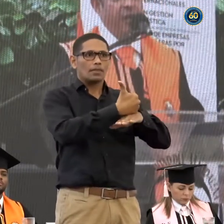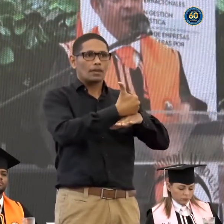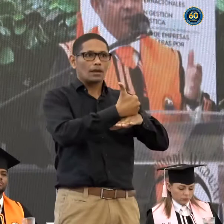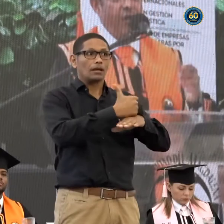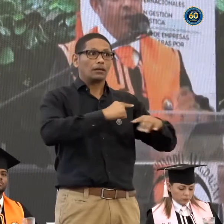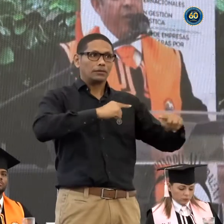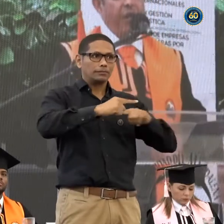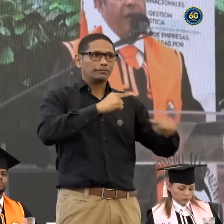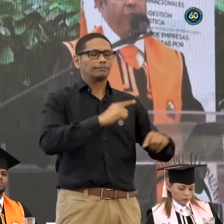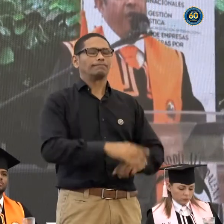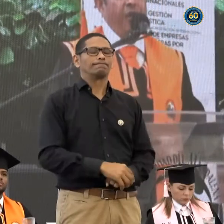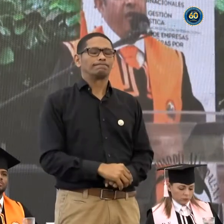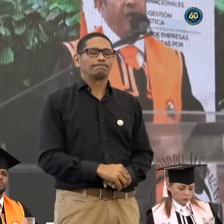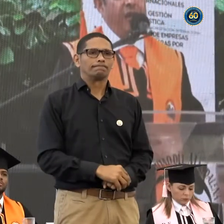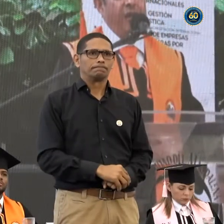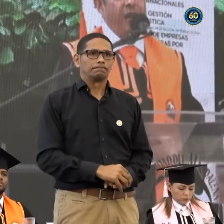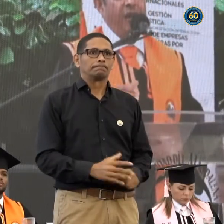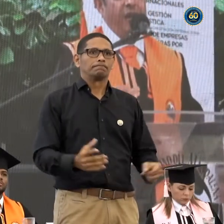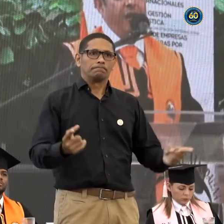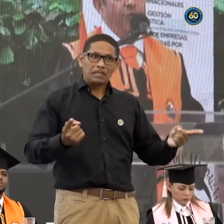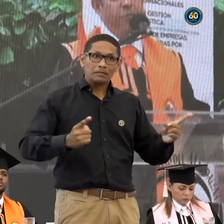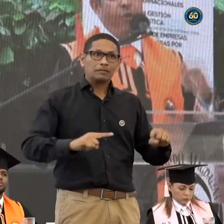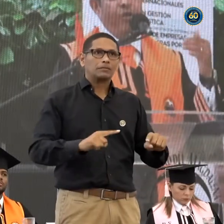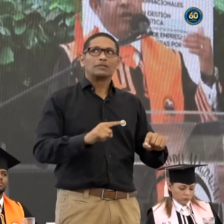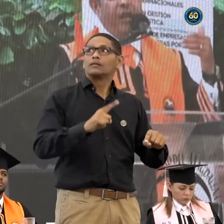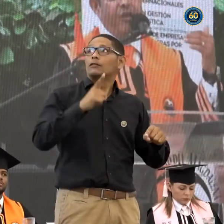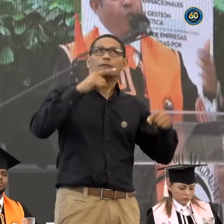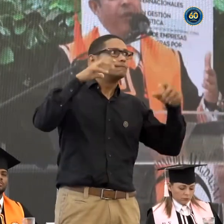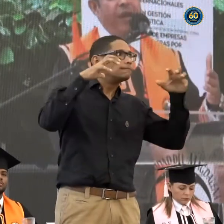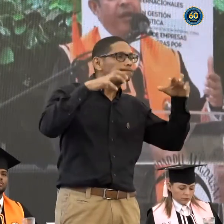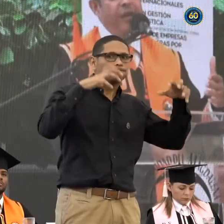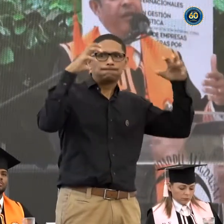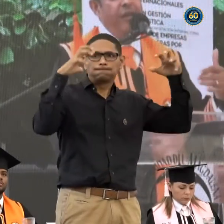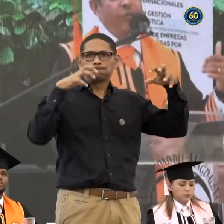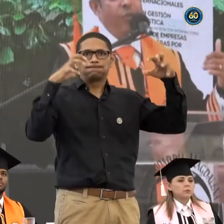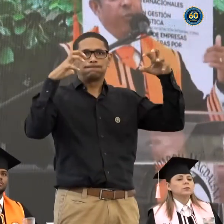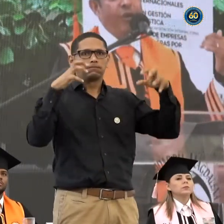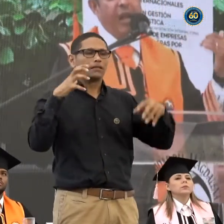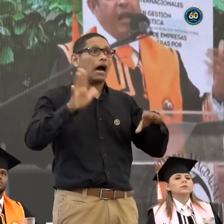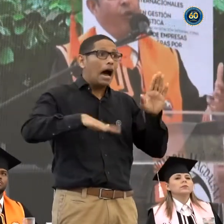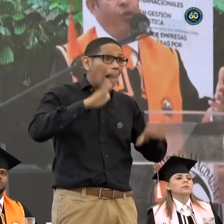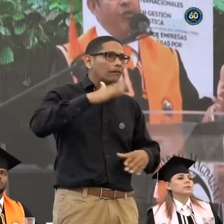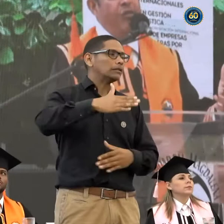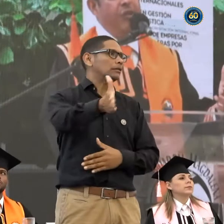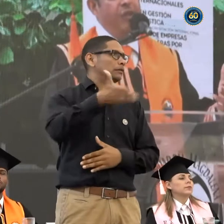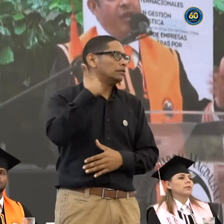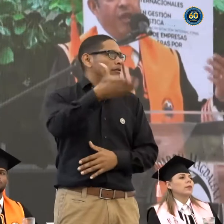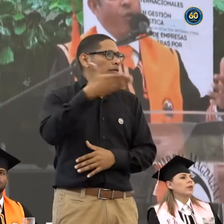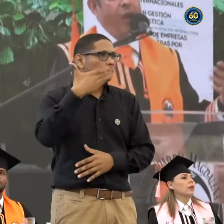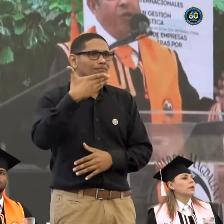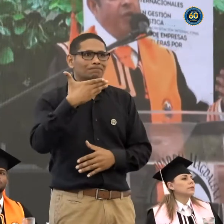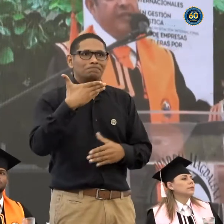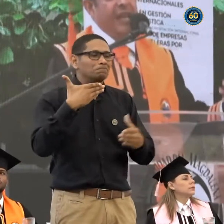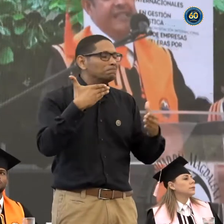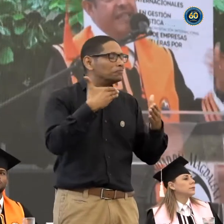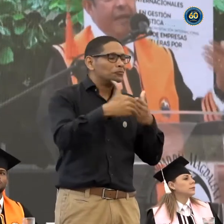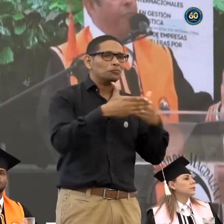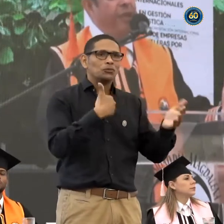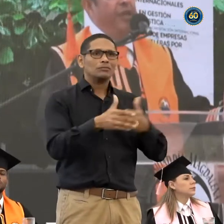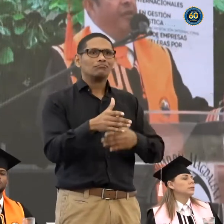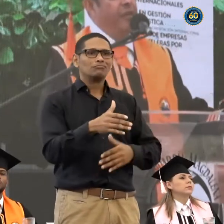pedirles porque de verdad no importa la lluvia no importa el calor igual la universidad siempre